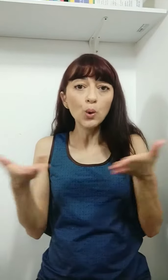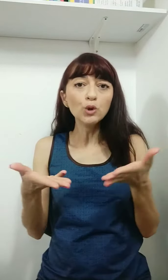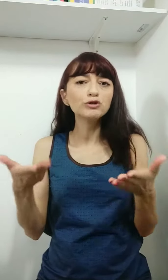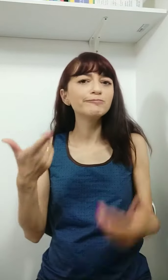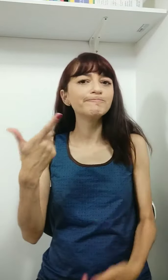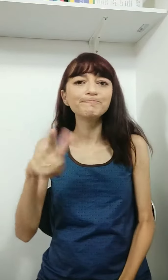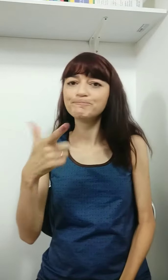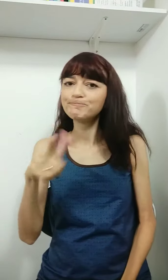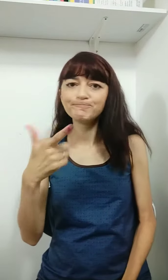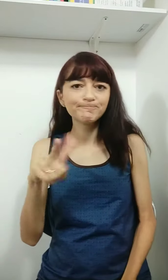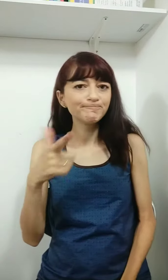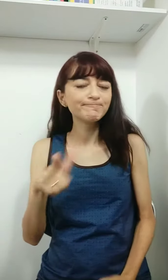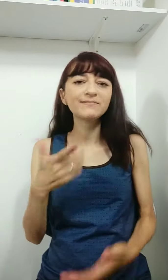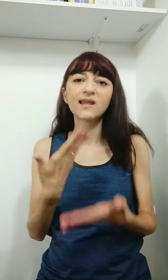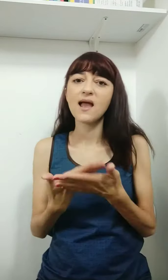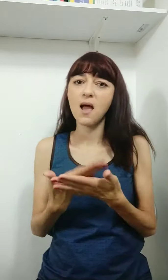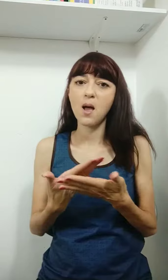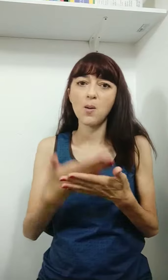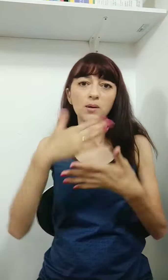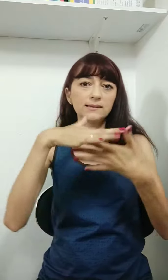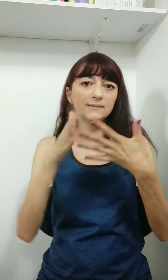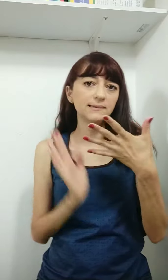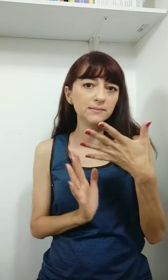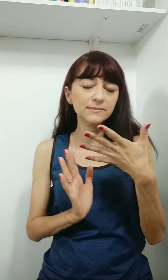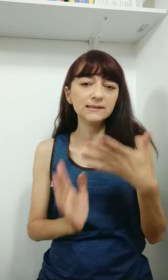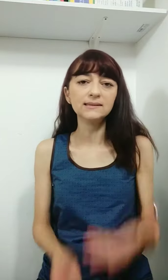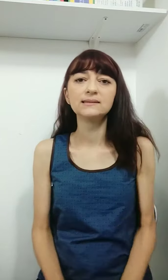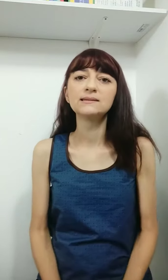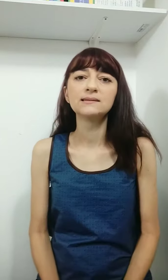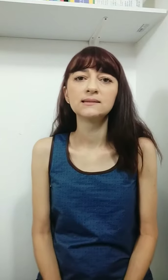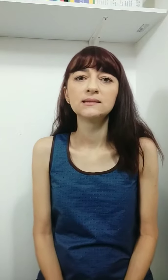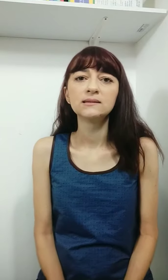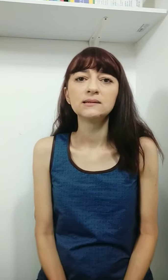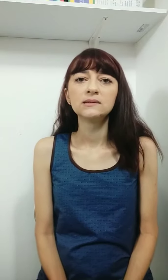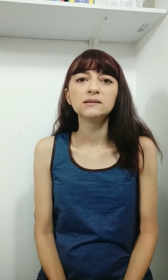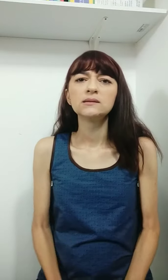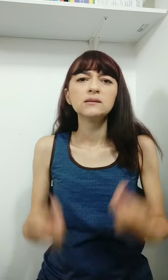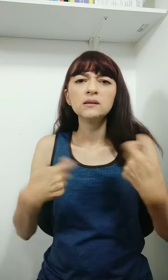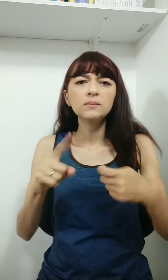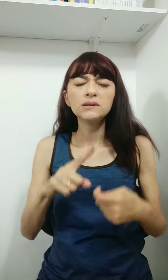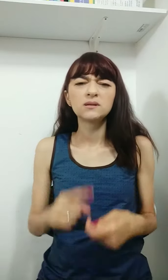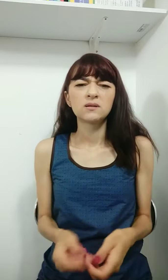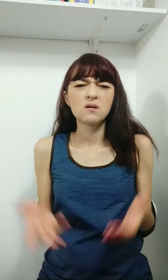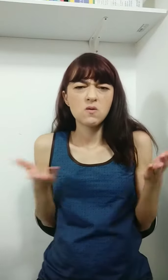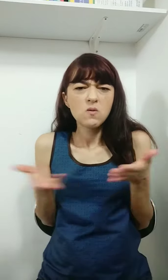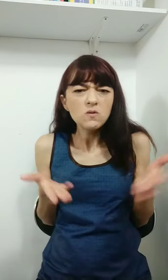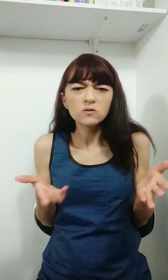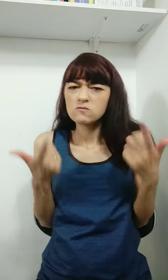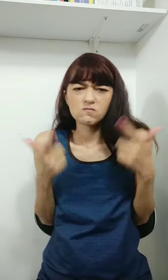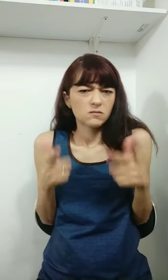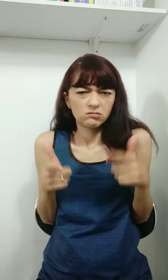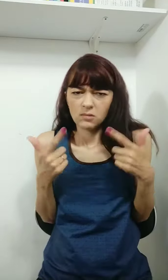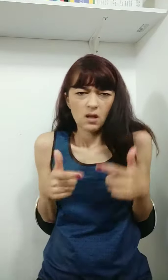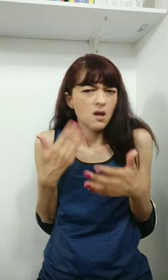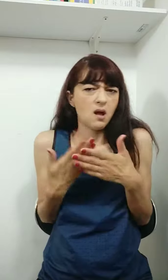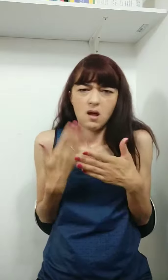Hoje, né? Tá vendo aqui quando eu vou fazer a ter ou não ter, que eu acrescento a minha expressão facial? Então vejam só, hoje